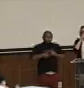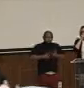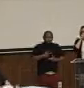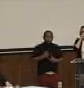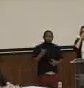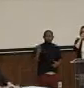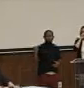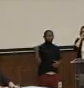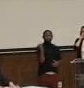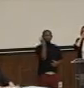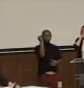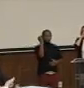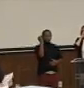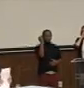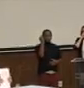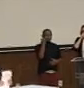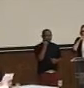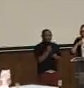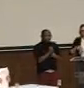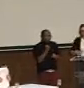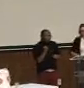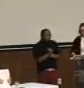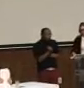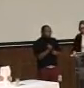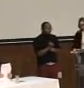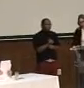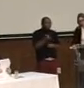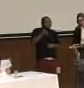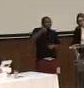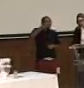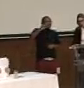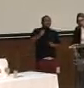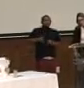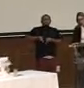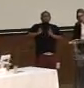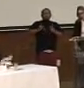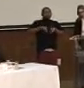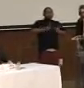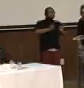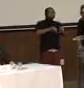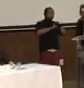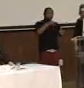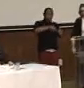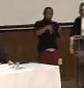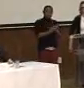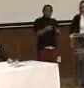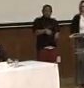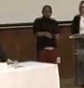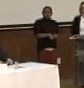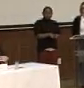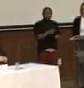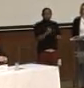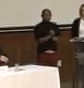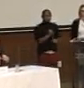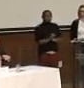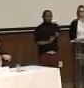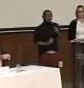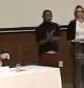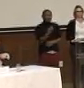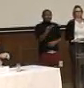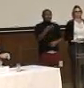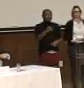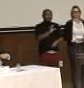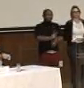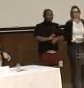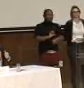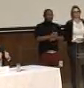importante. Criar um Instituto, construir esses 10 prédios, esse que nós estamos, inclusive, criar esses 30 cursos, foi uma missão muito